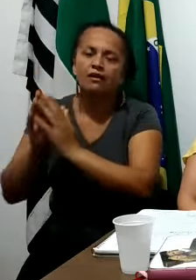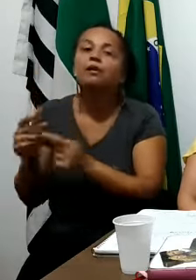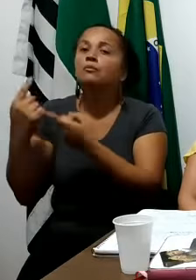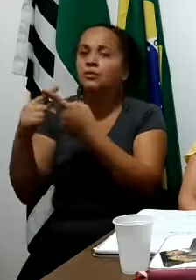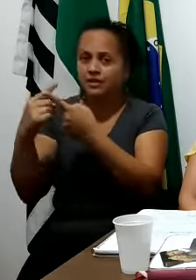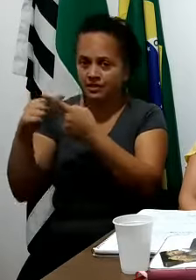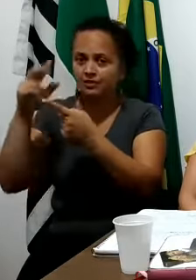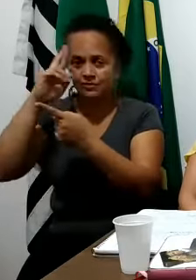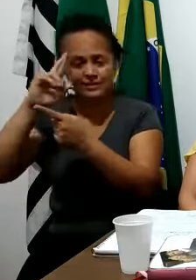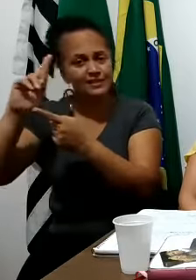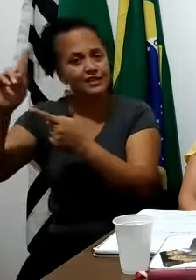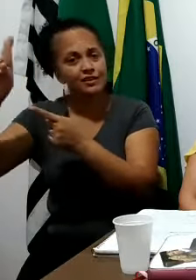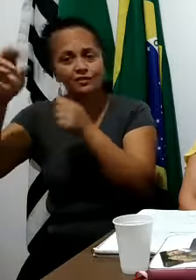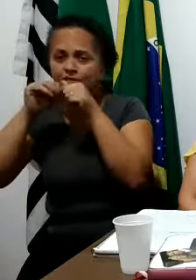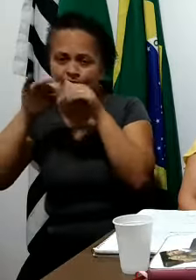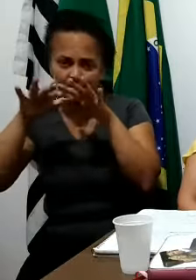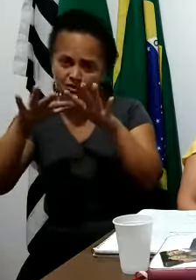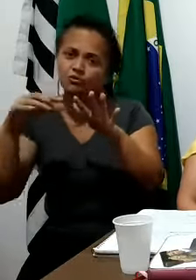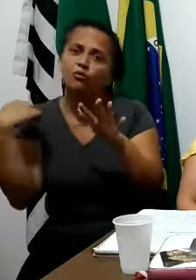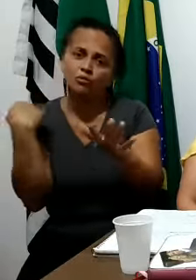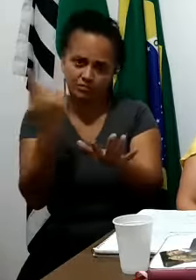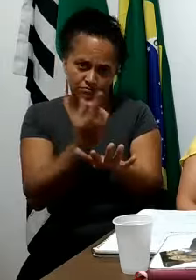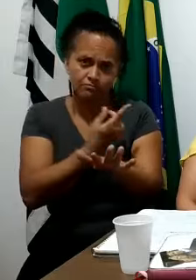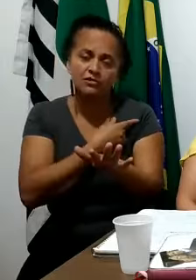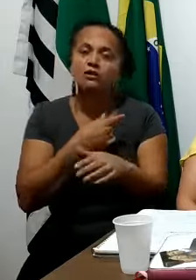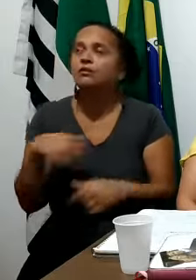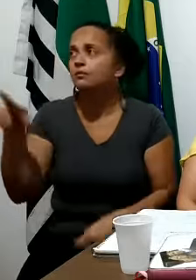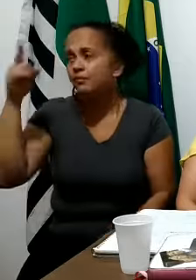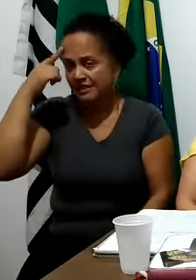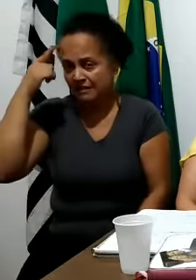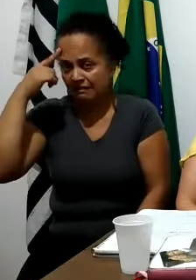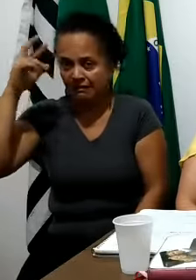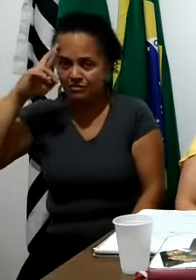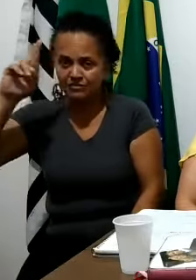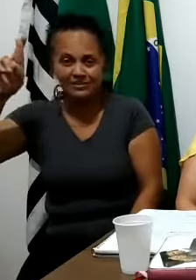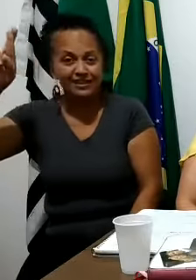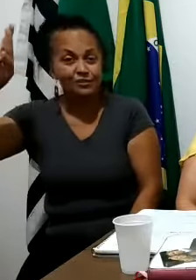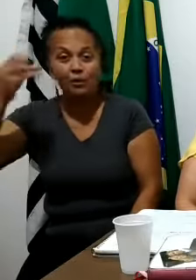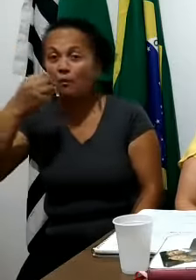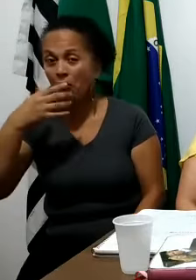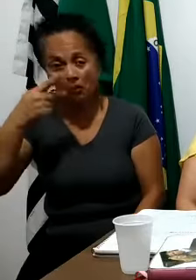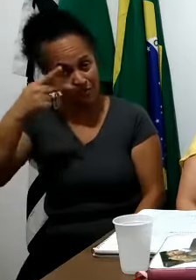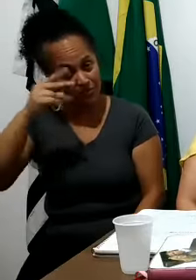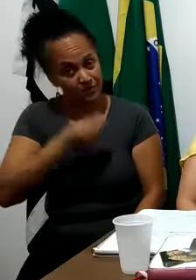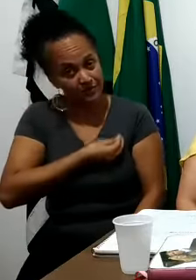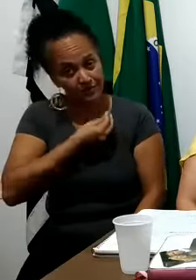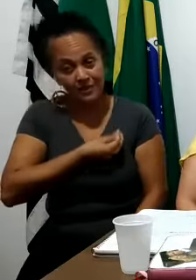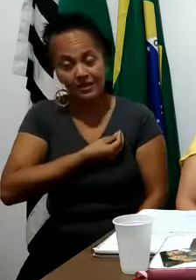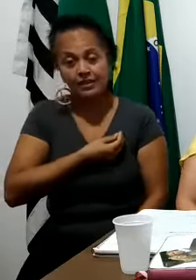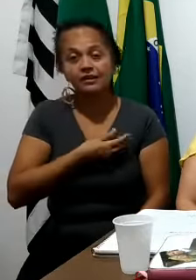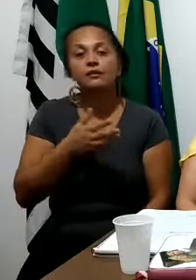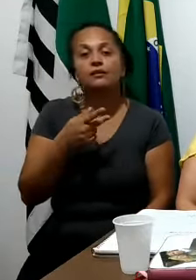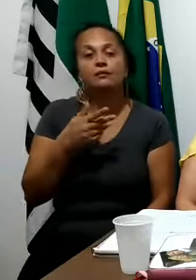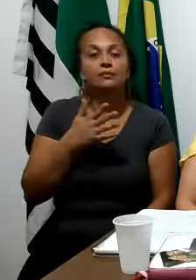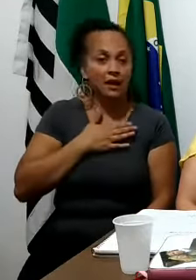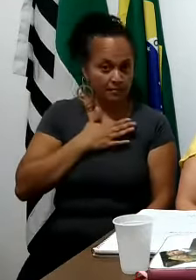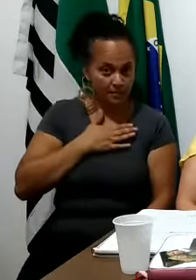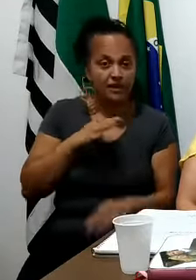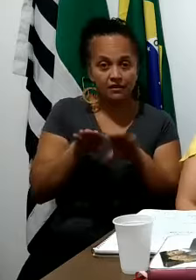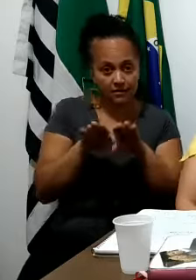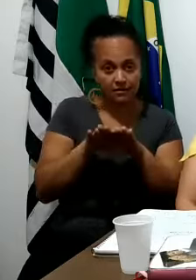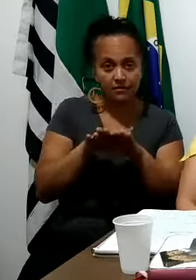Senhor são altos para nós, né? E os pensamentos do Senhor para a sua vida não é diferente, né? Você falou, hoje